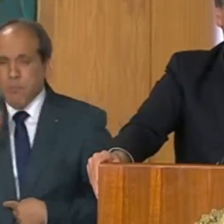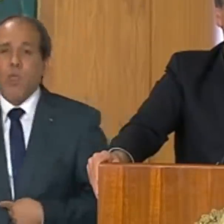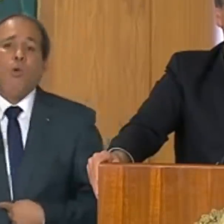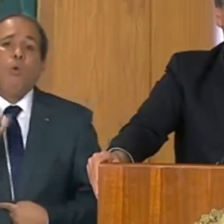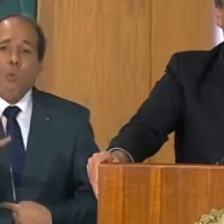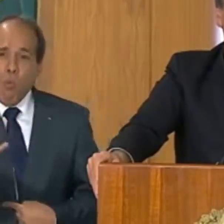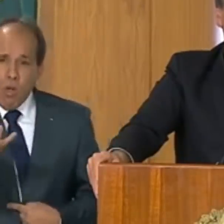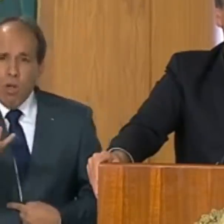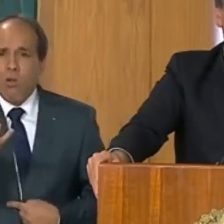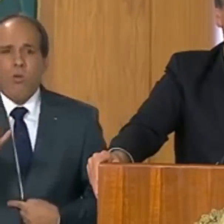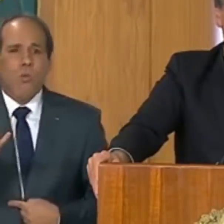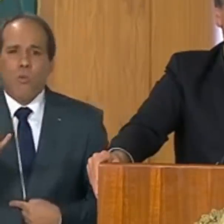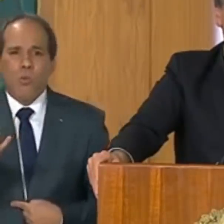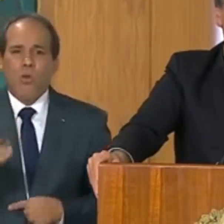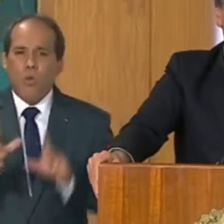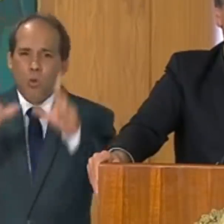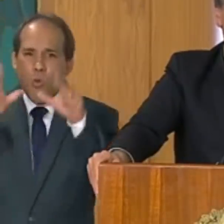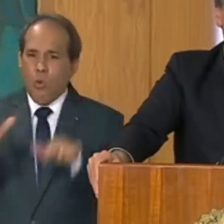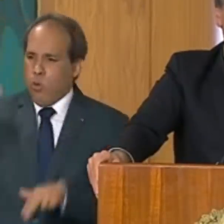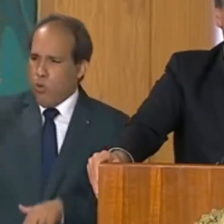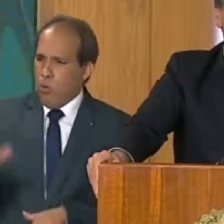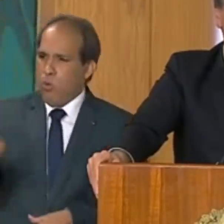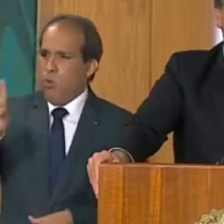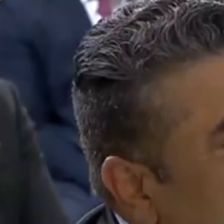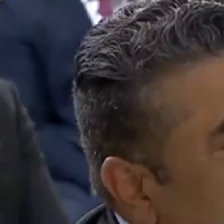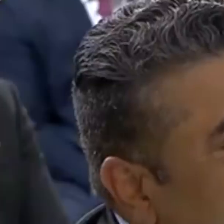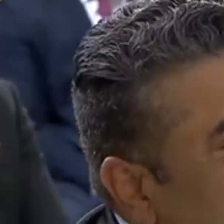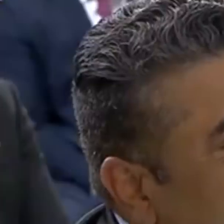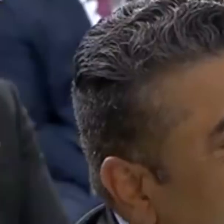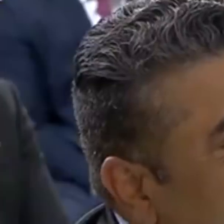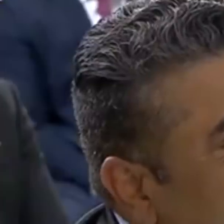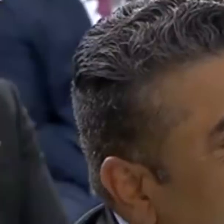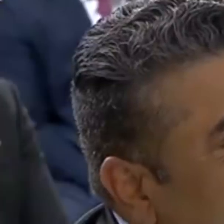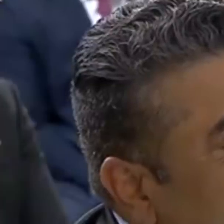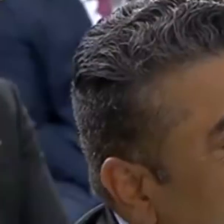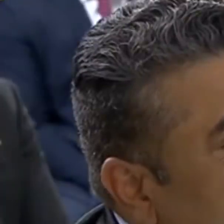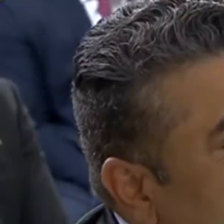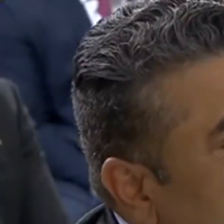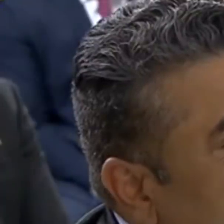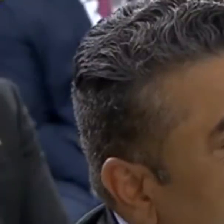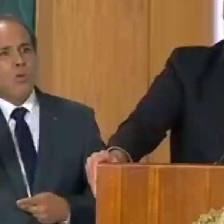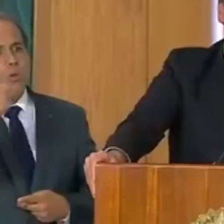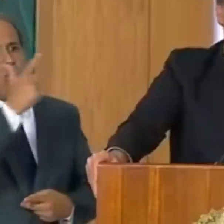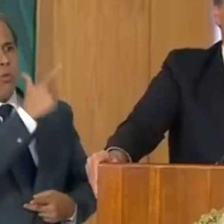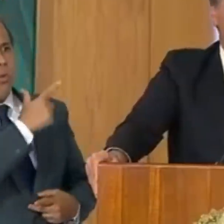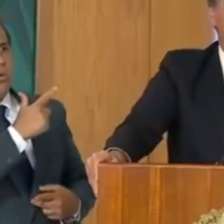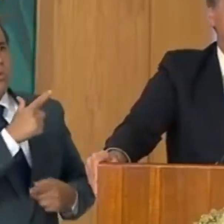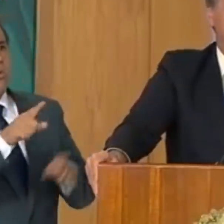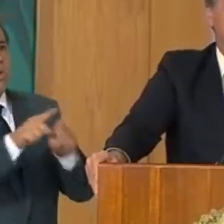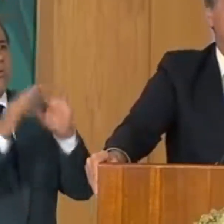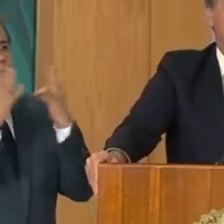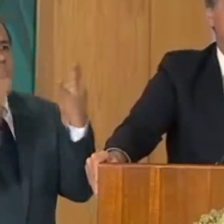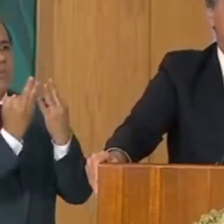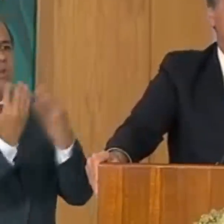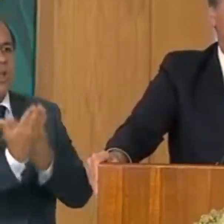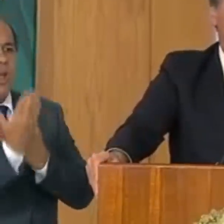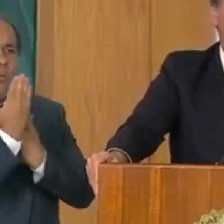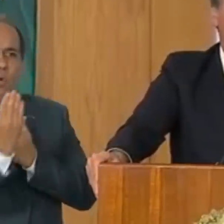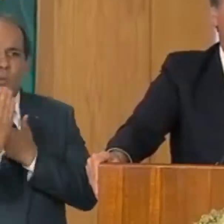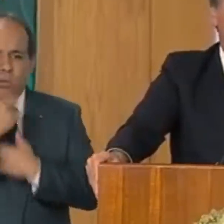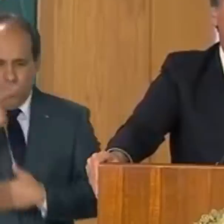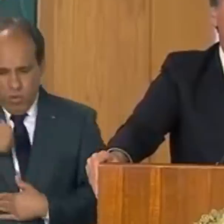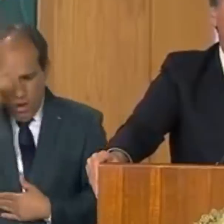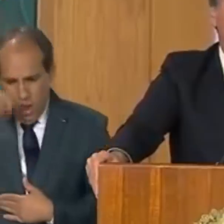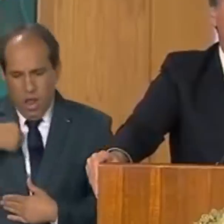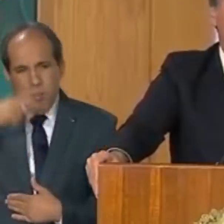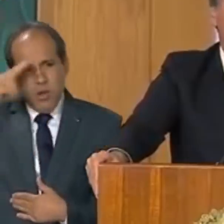assim como o Pinto do Acordeão, assim como o Percy Geraldo Bolsonaro, para a sua família, ser